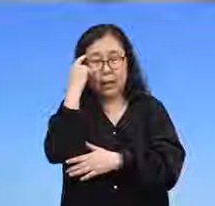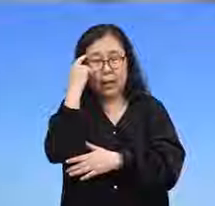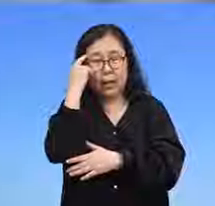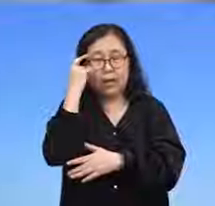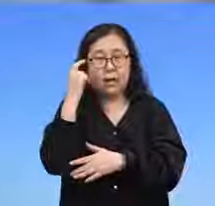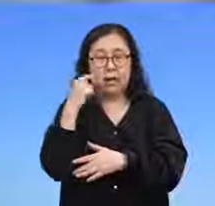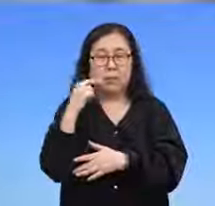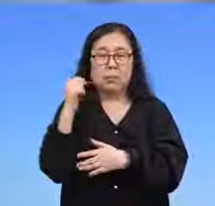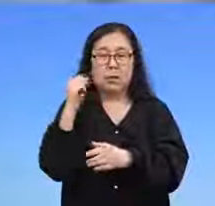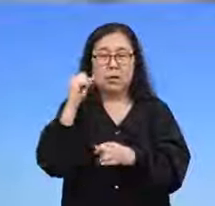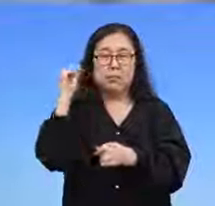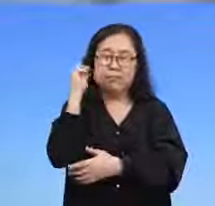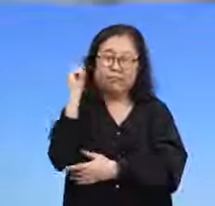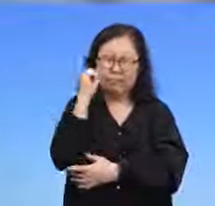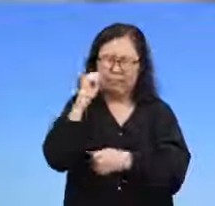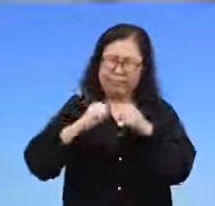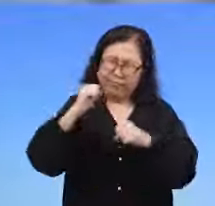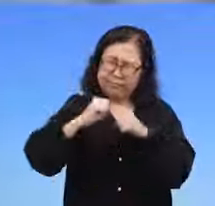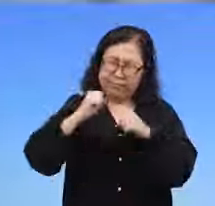해 아닙니까?